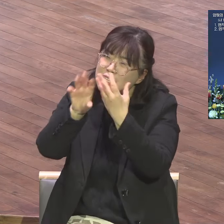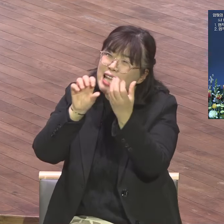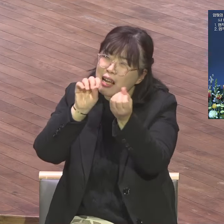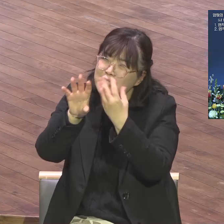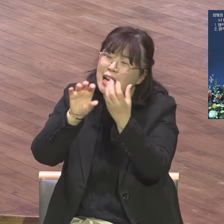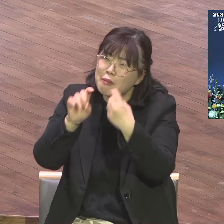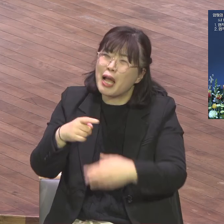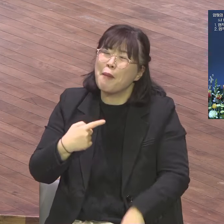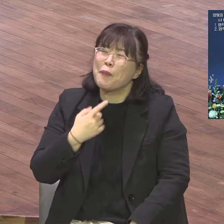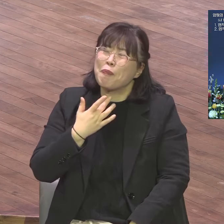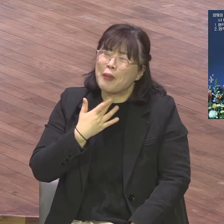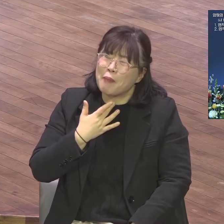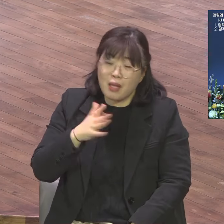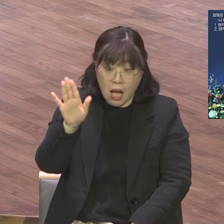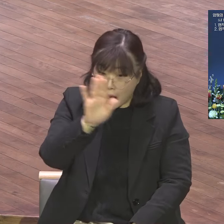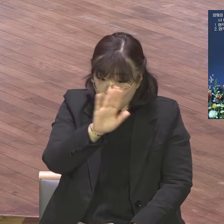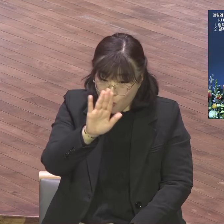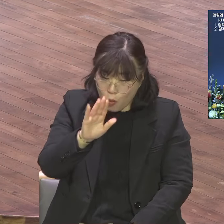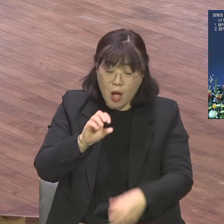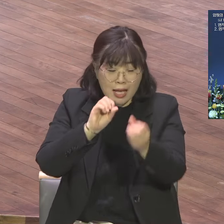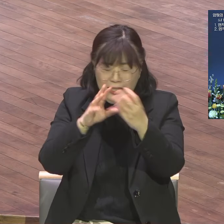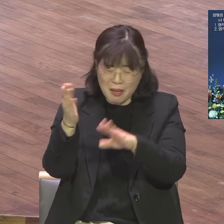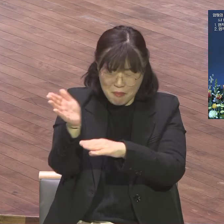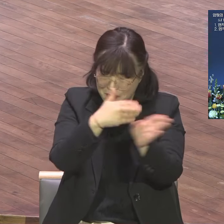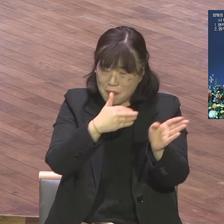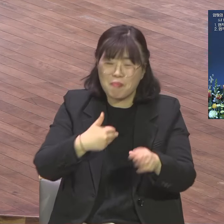있다라는 고백이에요.